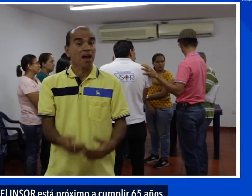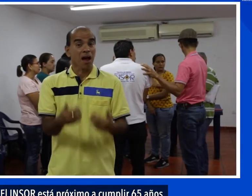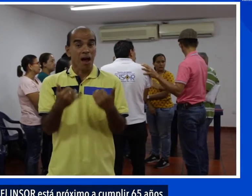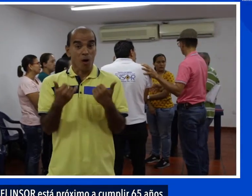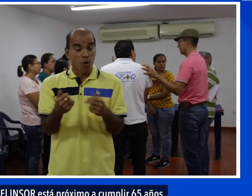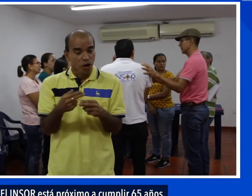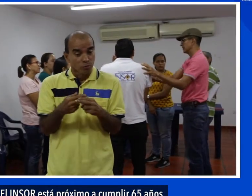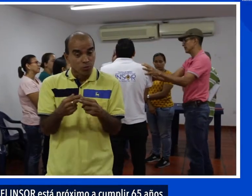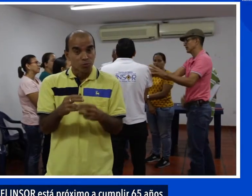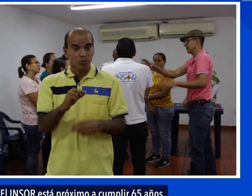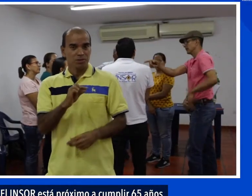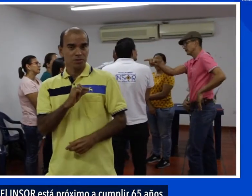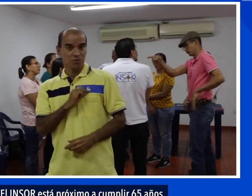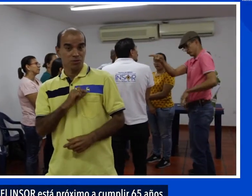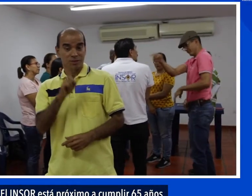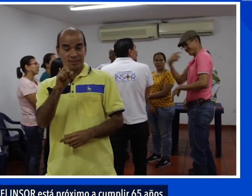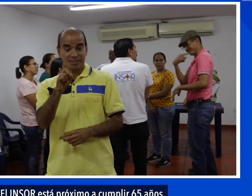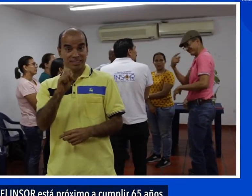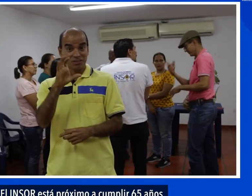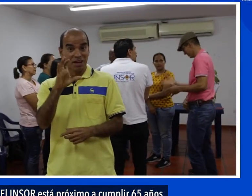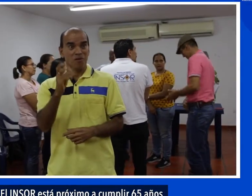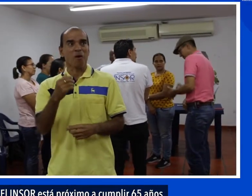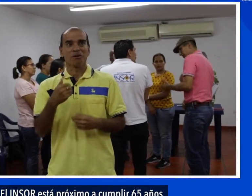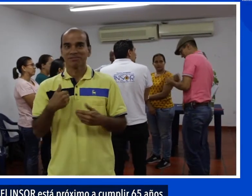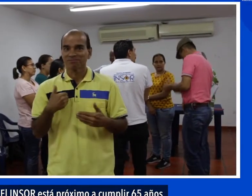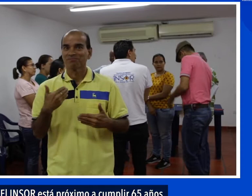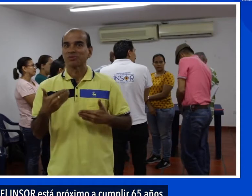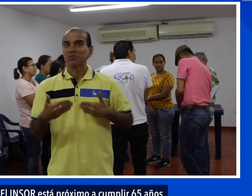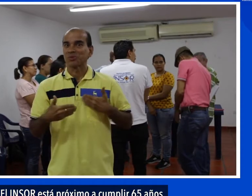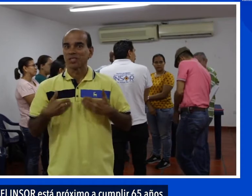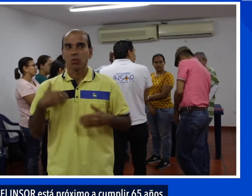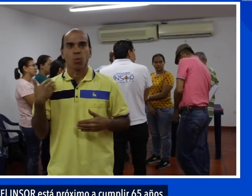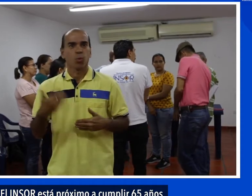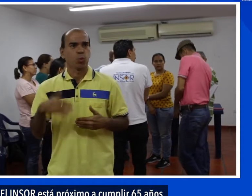El INSOR está próximo a cumplir 65 años.